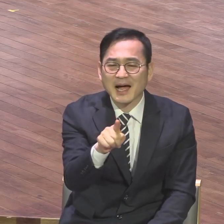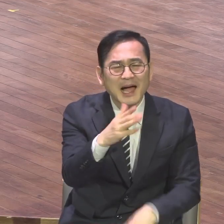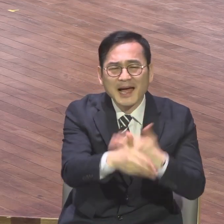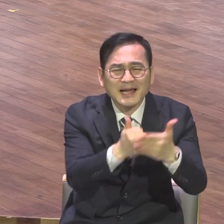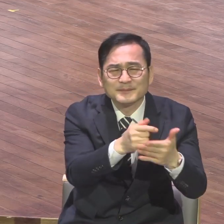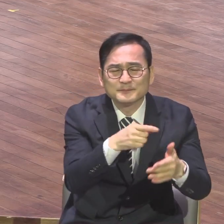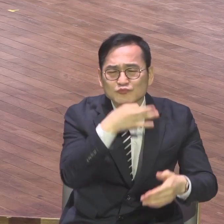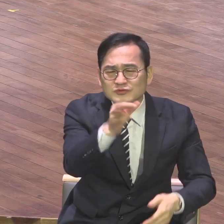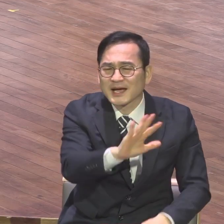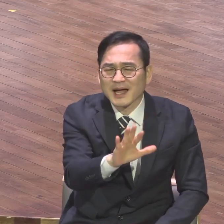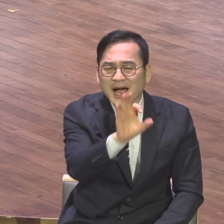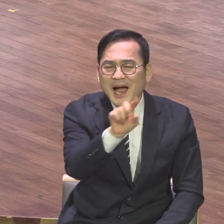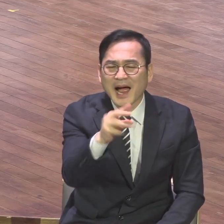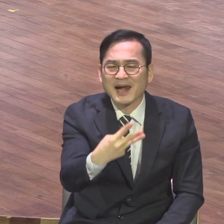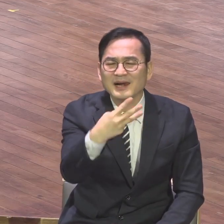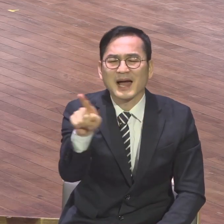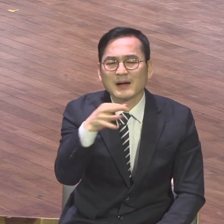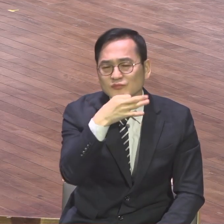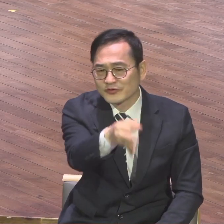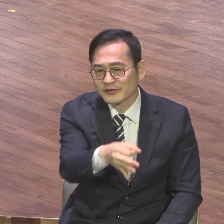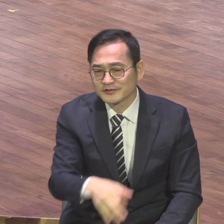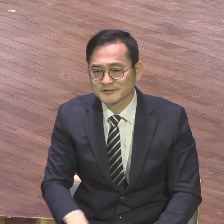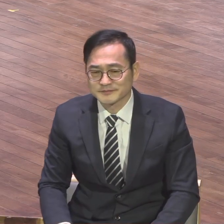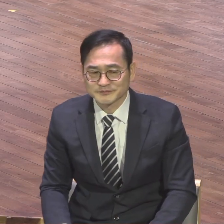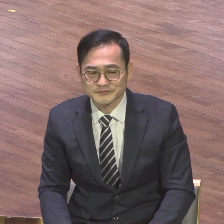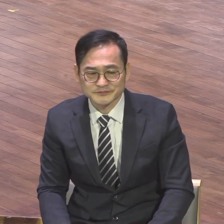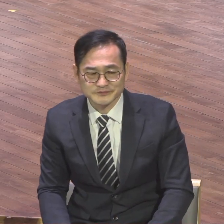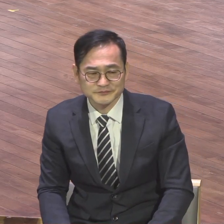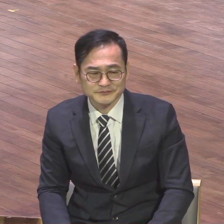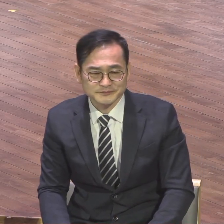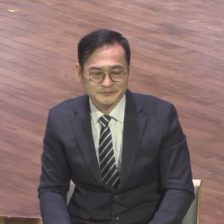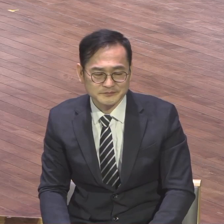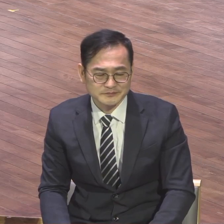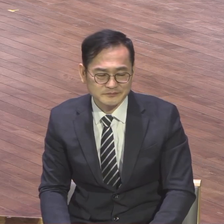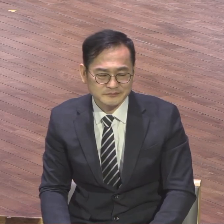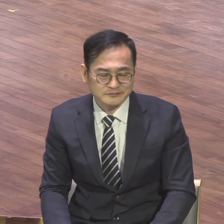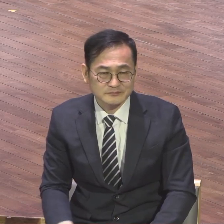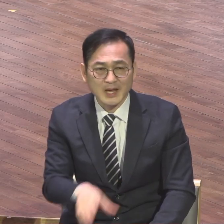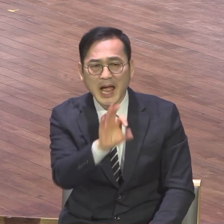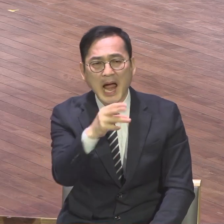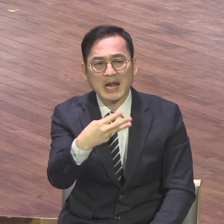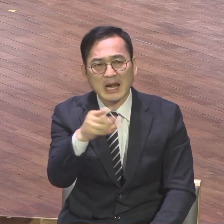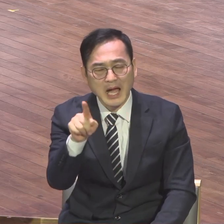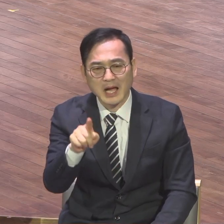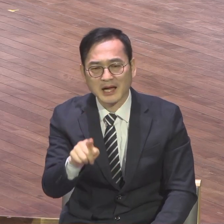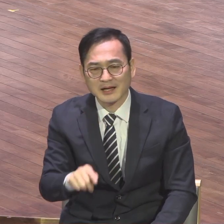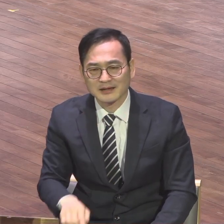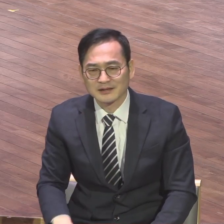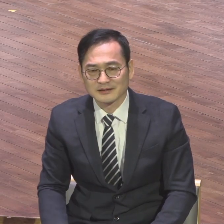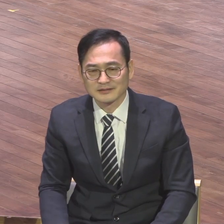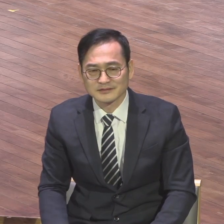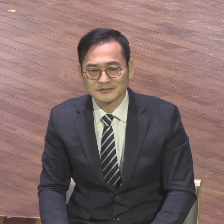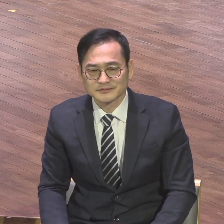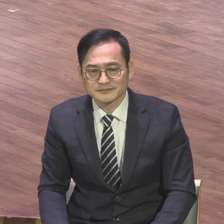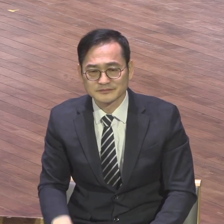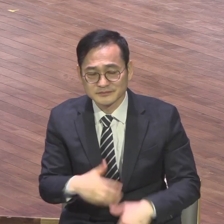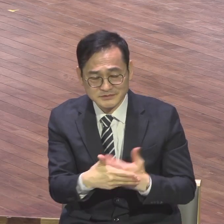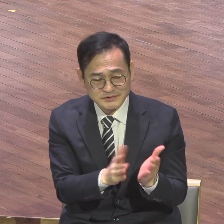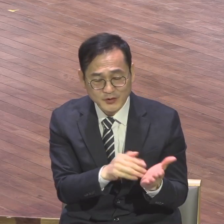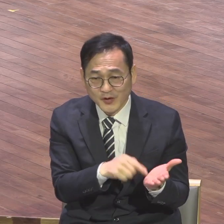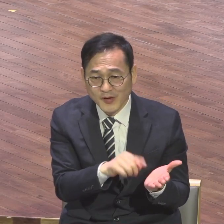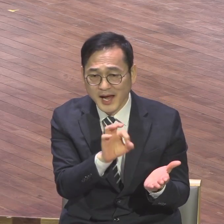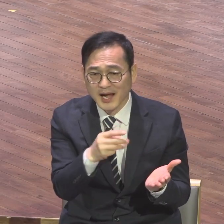없어요. 저 발리만 가도 없어요. 그냥 알라요, 알라. 성경이 그냥 알라로 돼 있는데